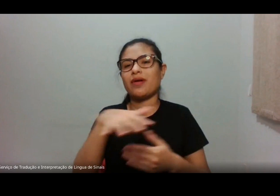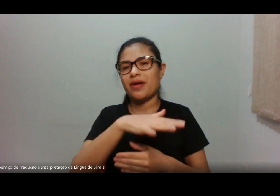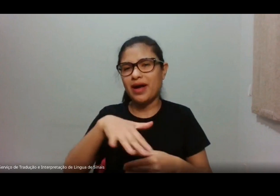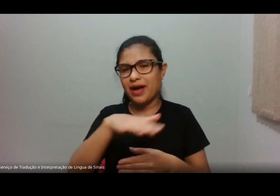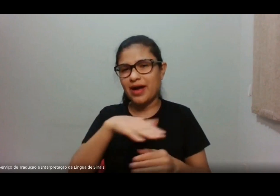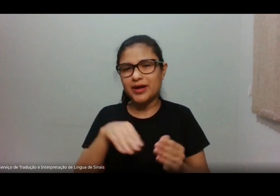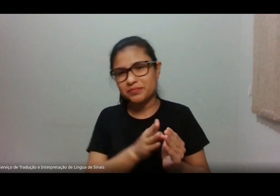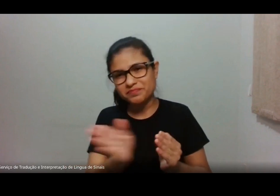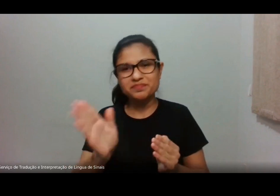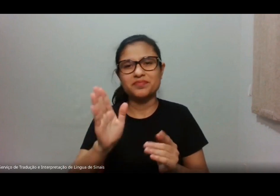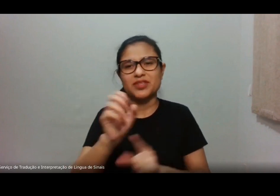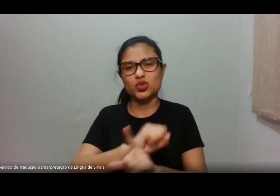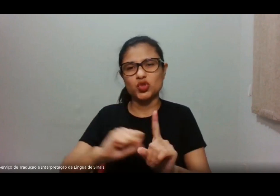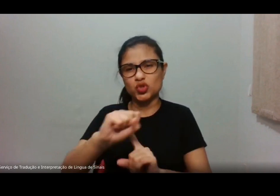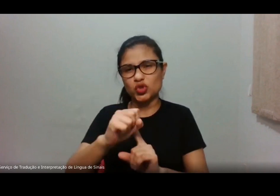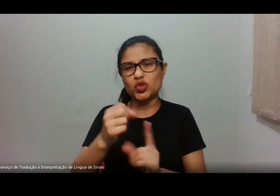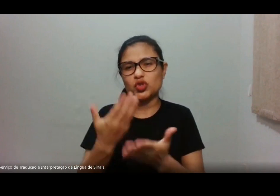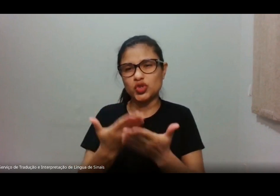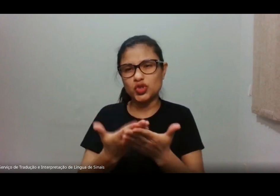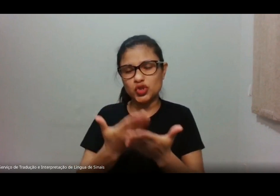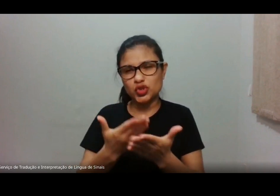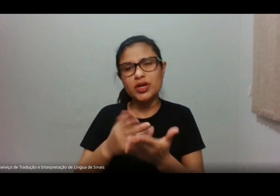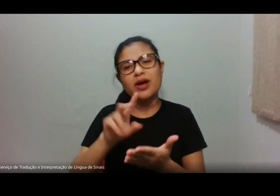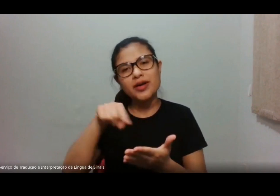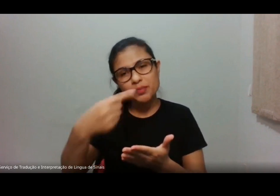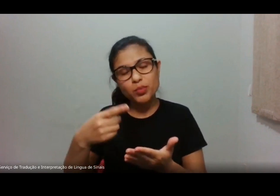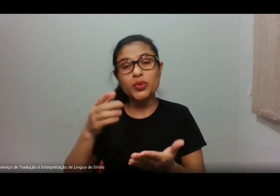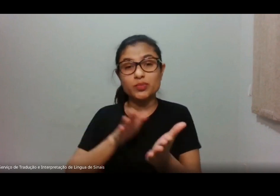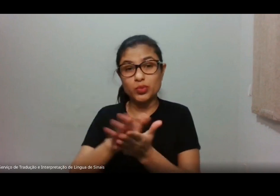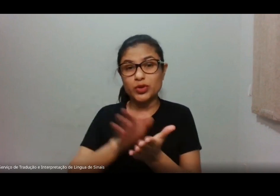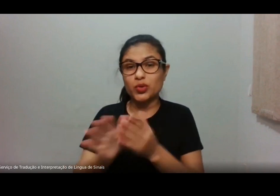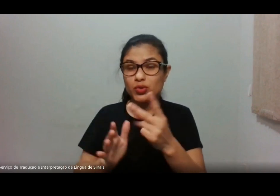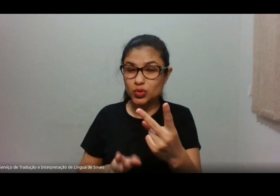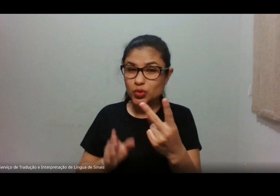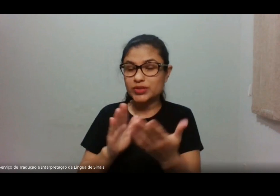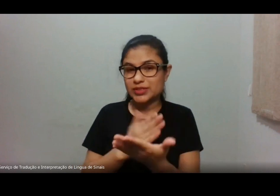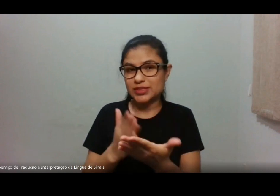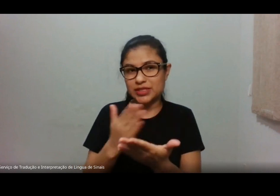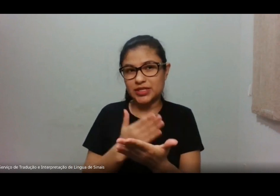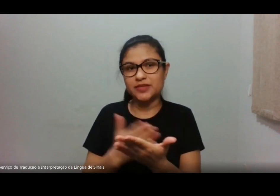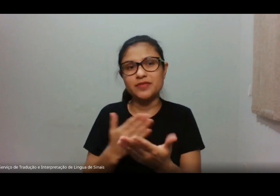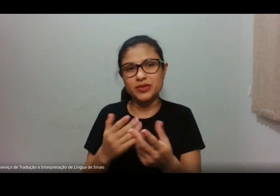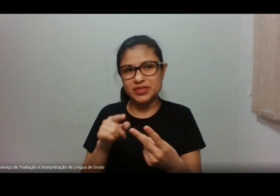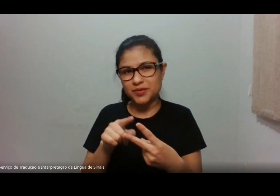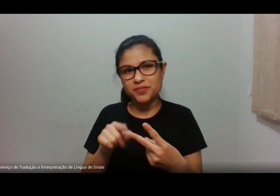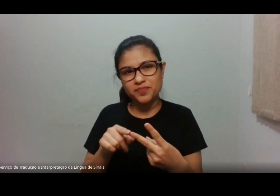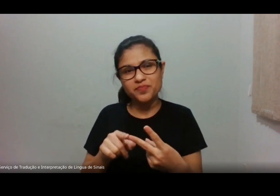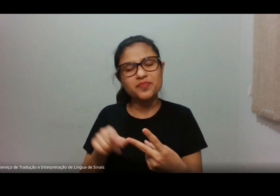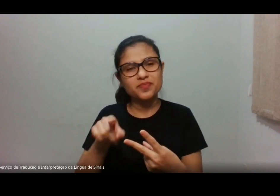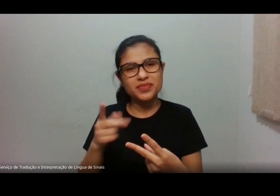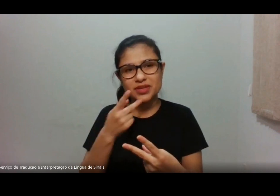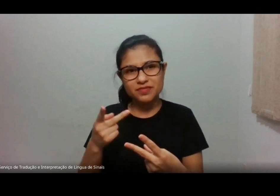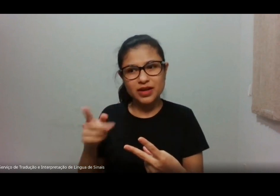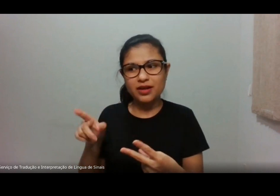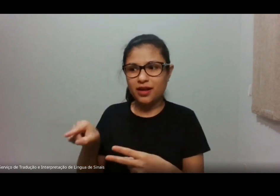sociologia. E depois vieram daí, né, os seus dois livros, Les Héritiers, La Reproduction, já citados, onde ele fala